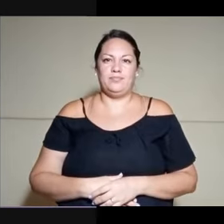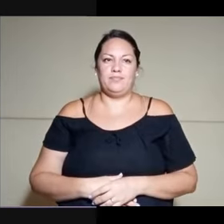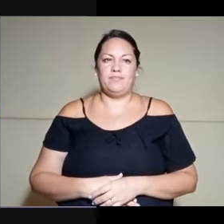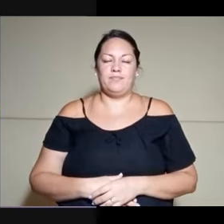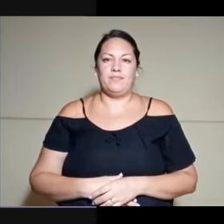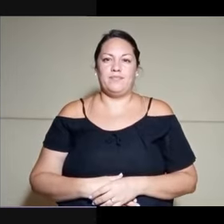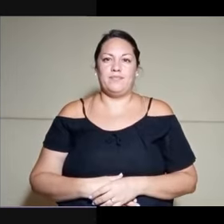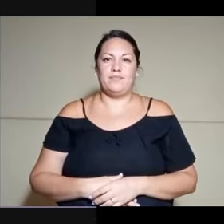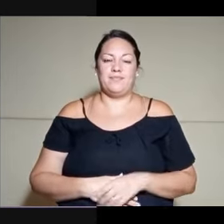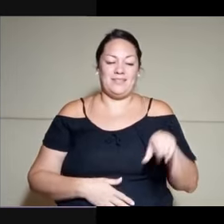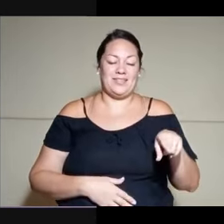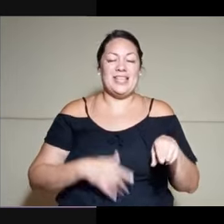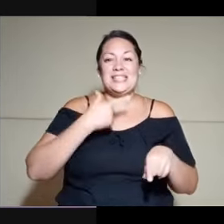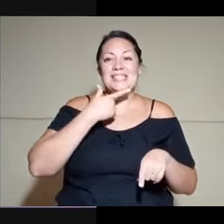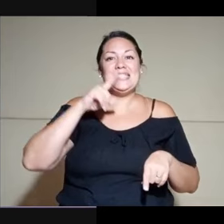glándulas salivales.